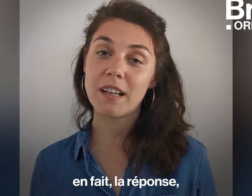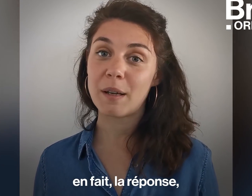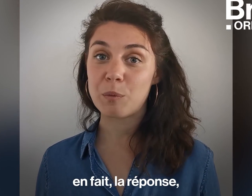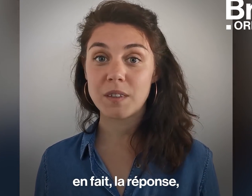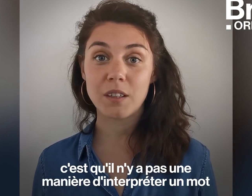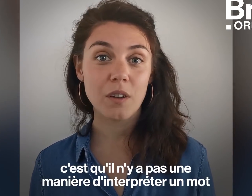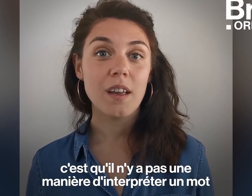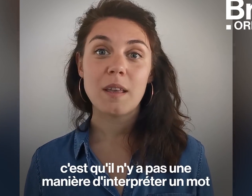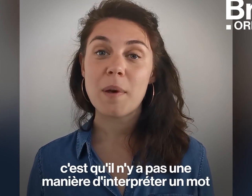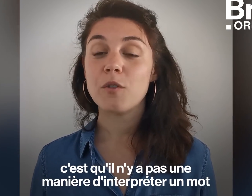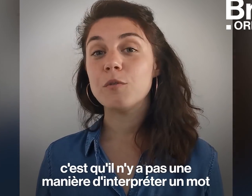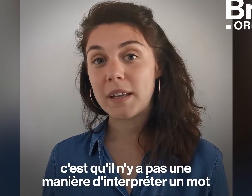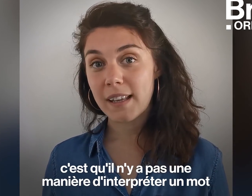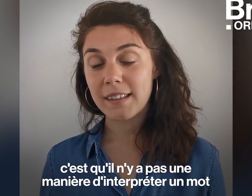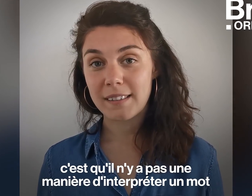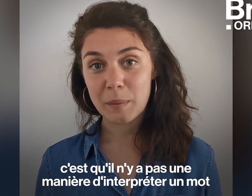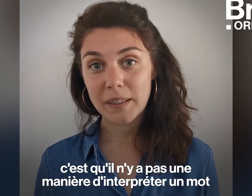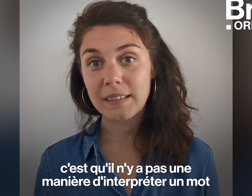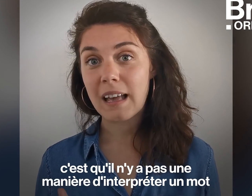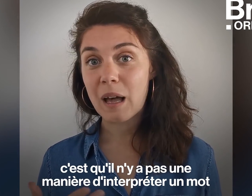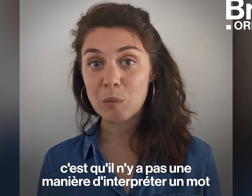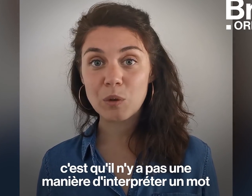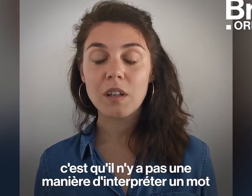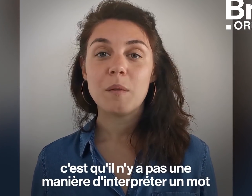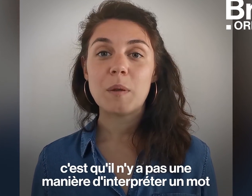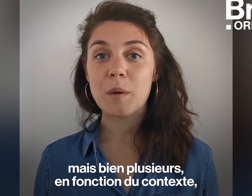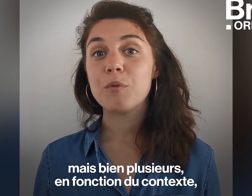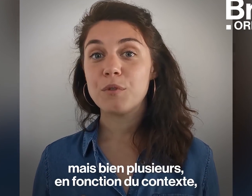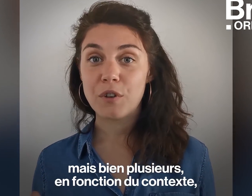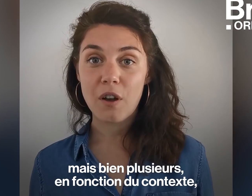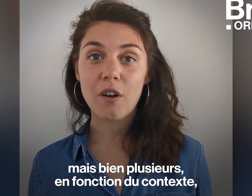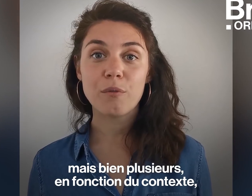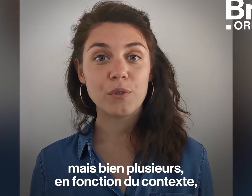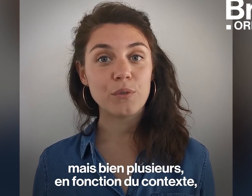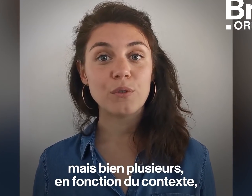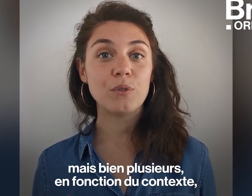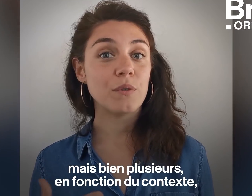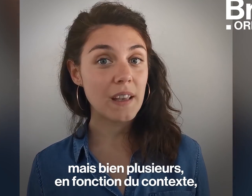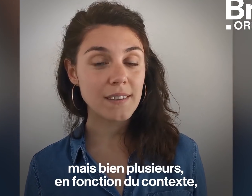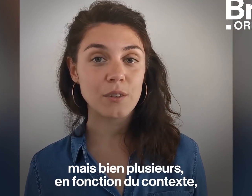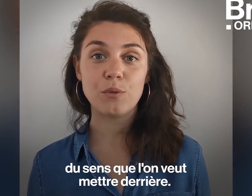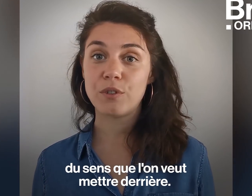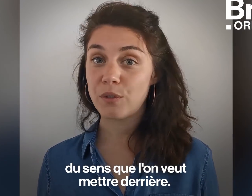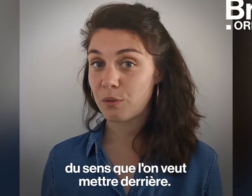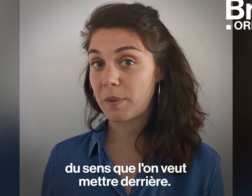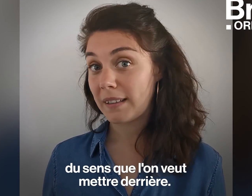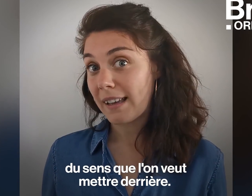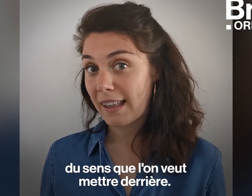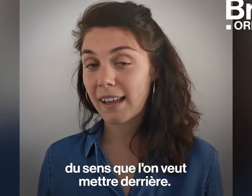la réponse est qu'il n'y a pas une manière d'interpréter un mot, mais bien plusieurs en fonction du contexte, du sens qu'on met derrière.